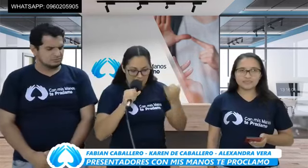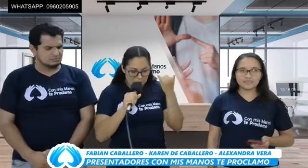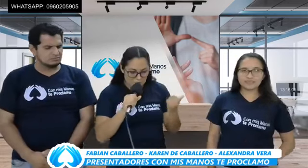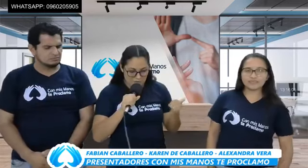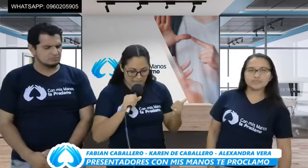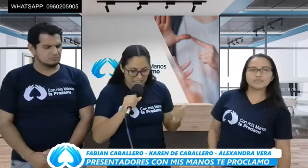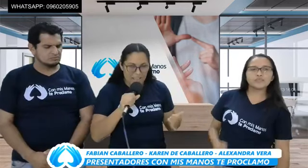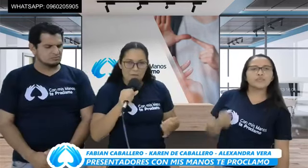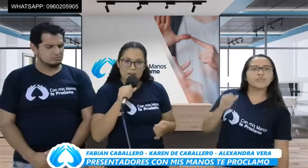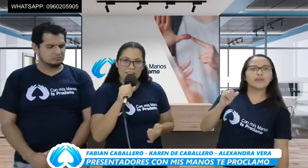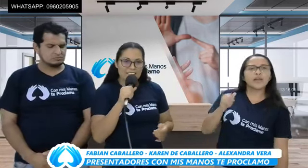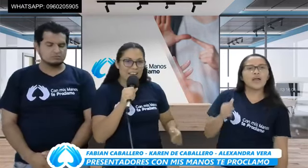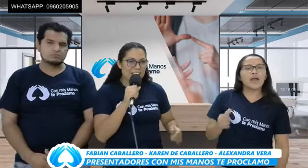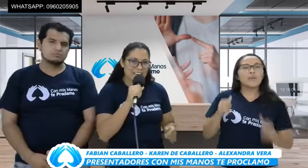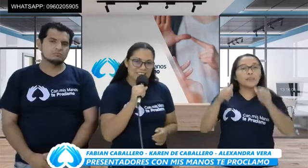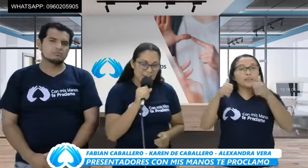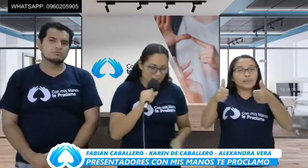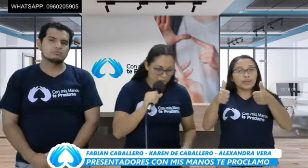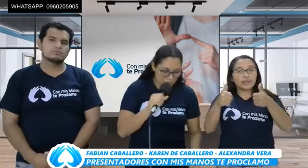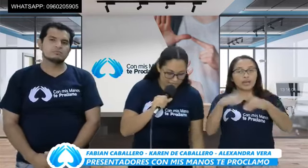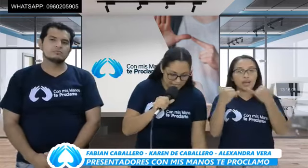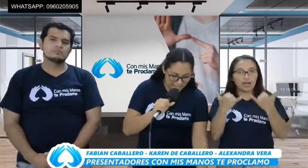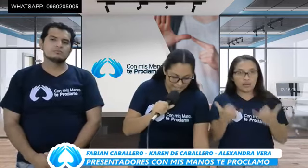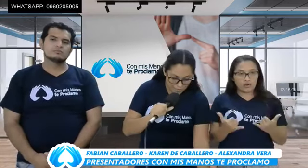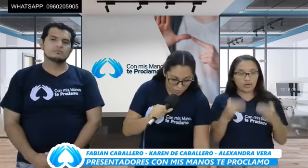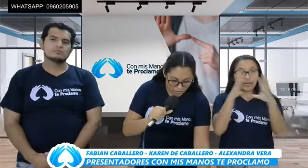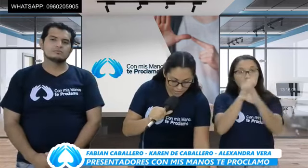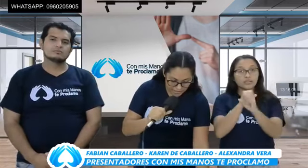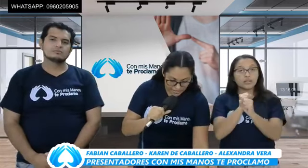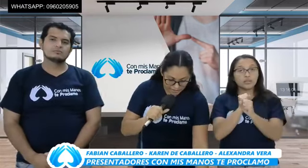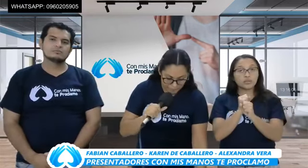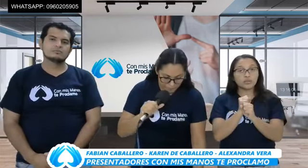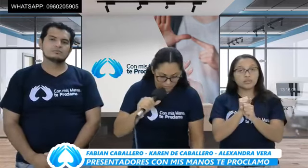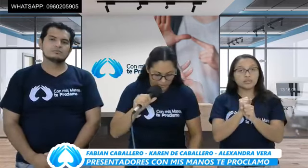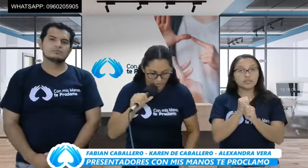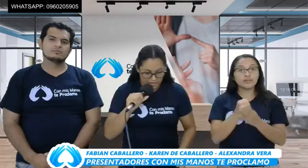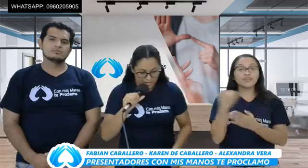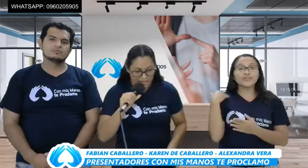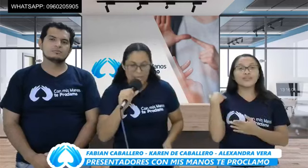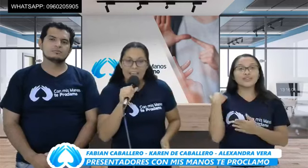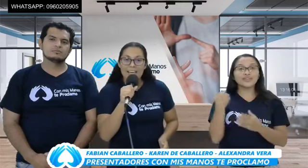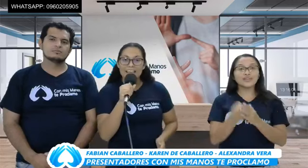Amén. Muy bien. Bueno, en esta hora pues tenemos